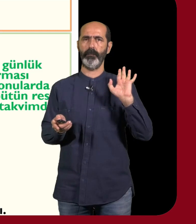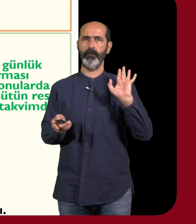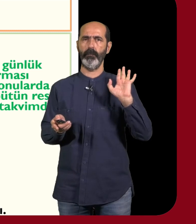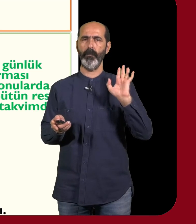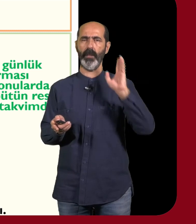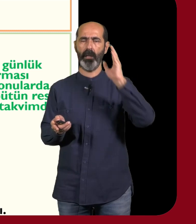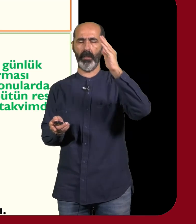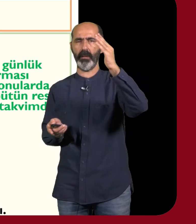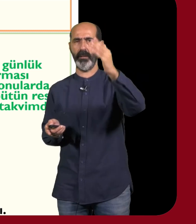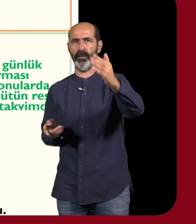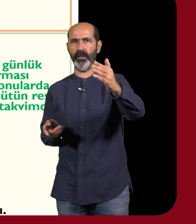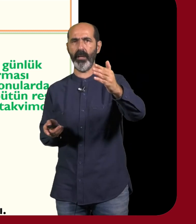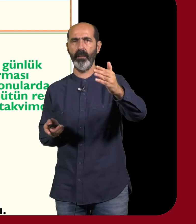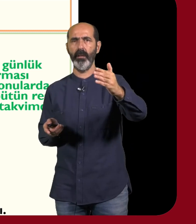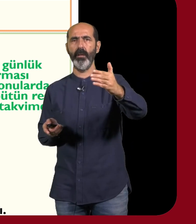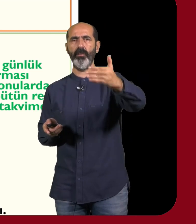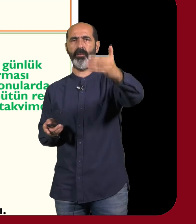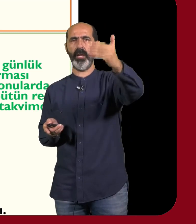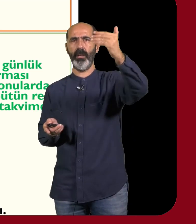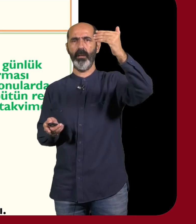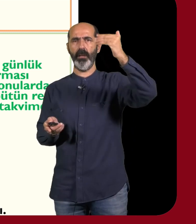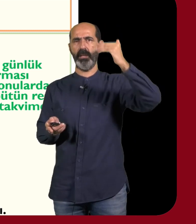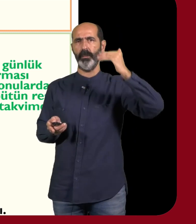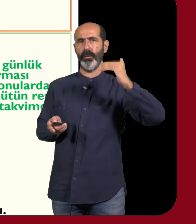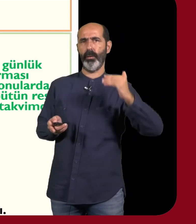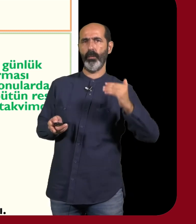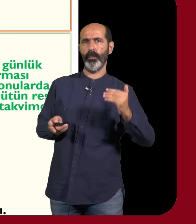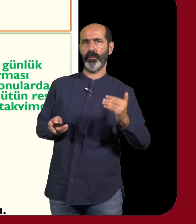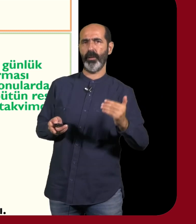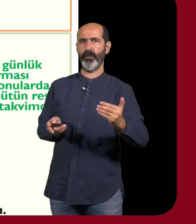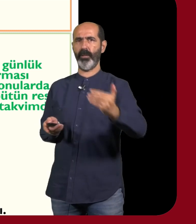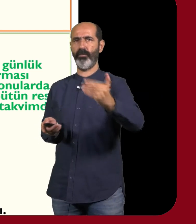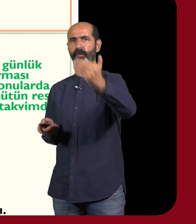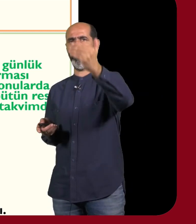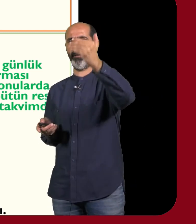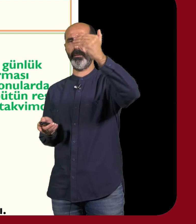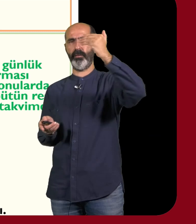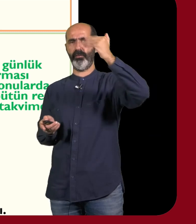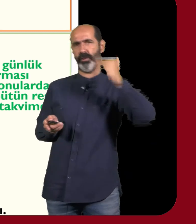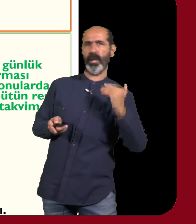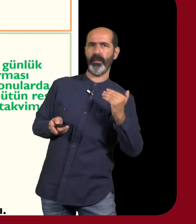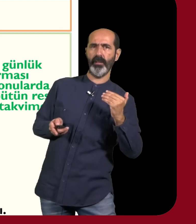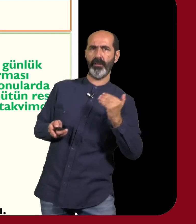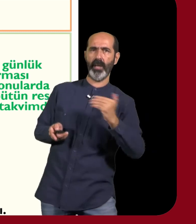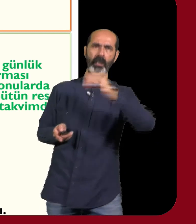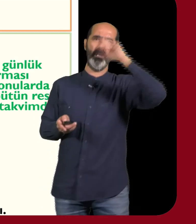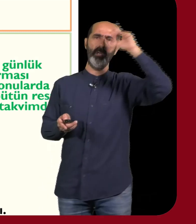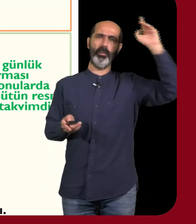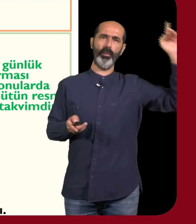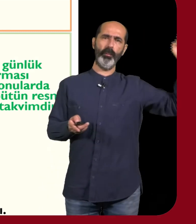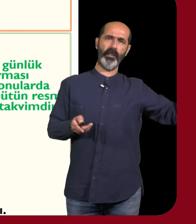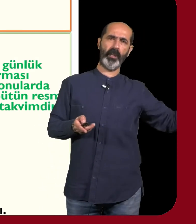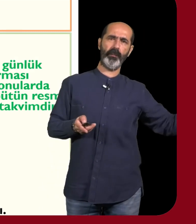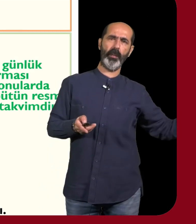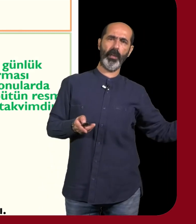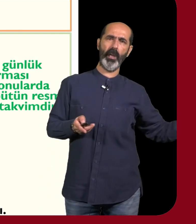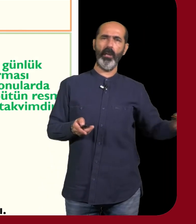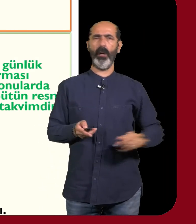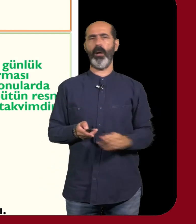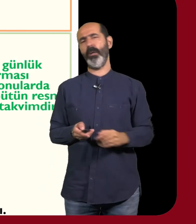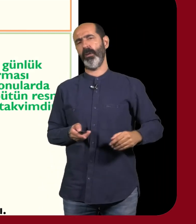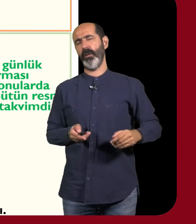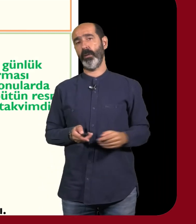çıkartır yani baktığınızda işte mm doğumlu sanız 584 çıkardığınızda Rumi